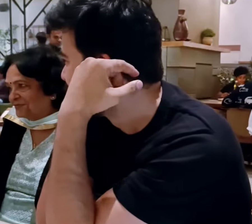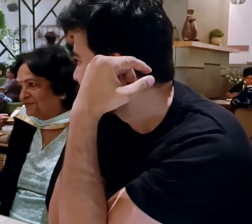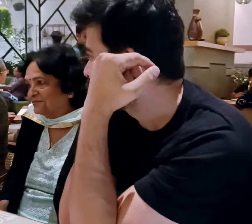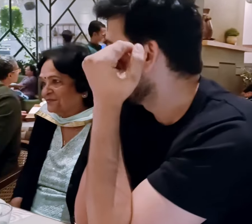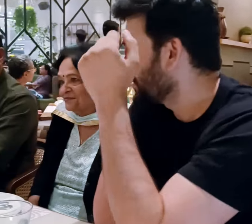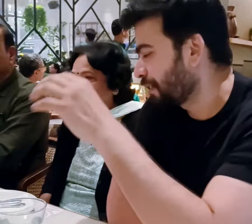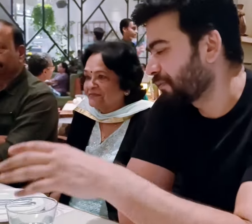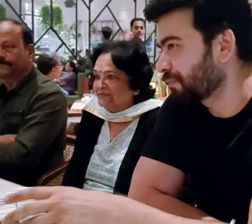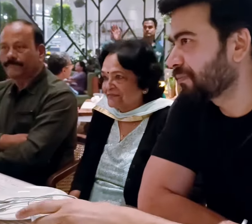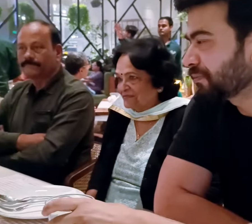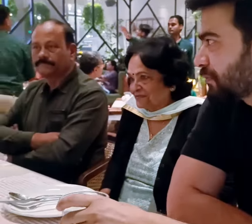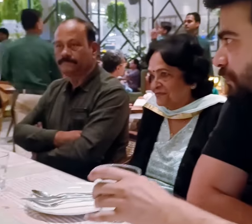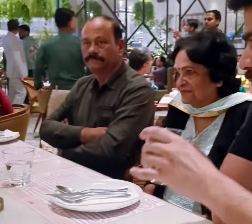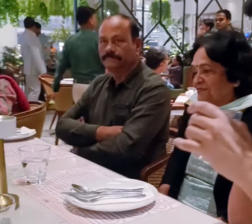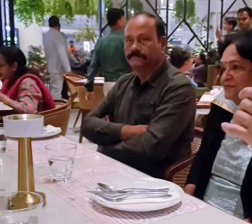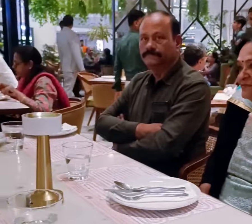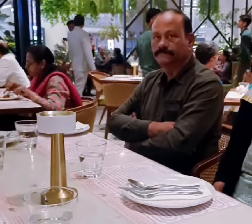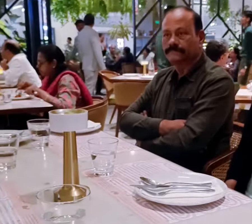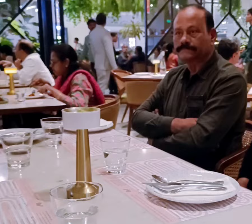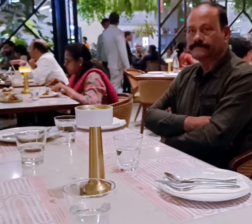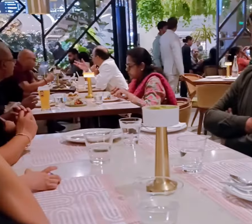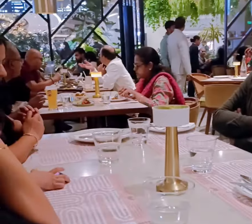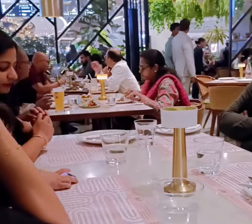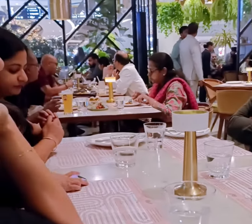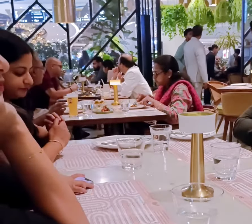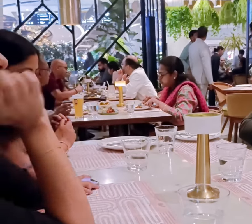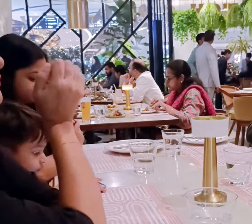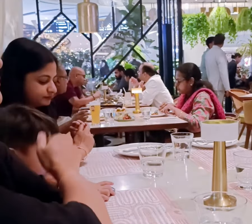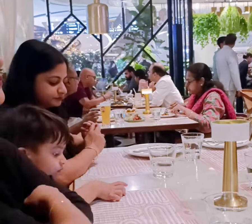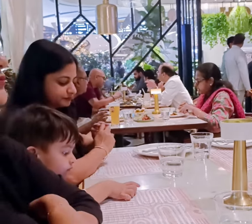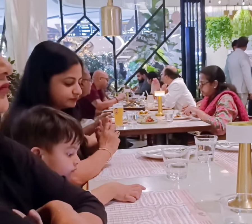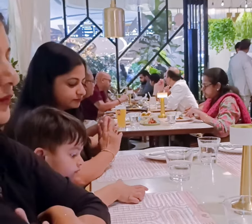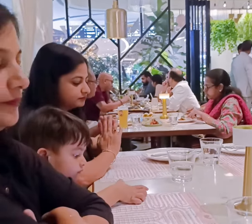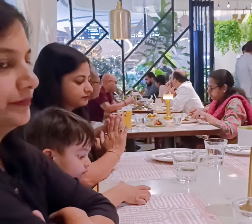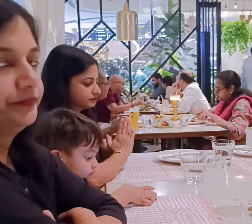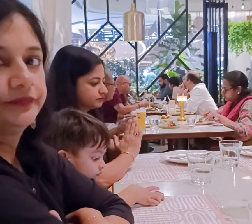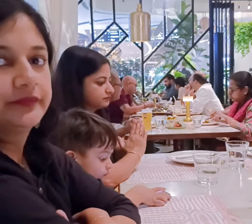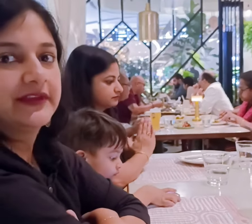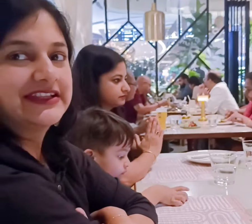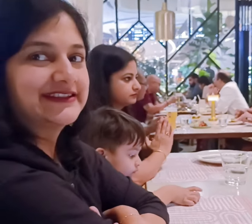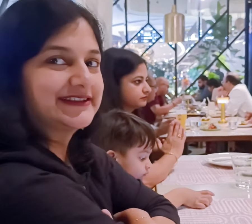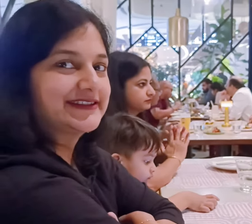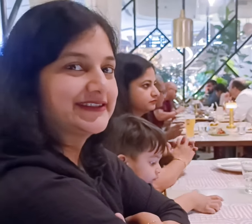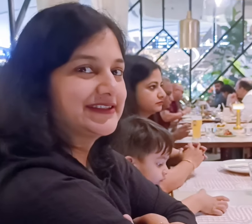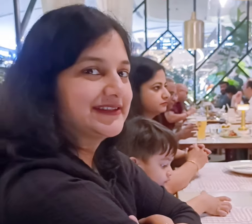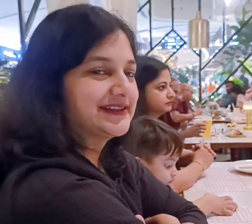তাত গৈ মানুহে খুব ভাল পায়। টেবুলখনত যে এই পাৰি থৈছে মেটৰ দৰে, এইখন হৈছে মেনু কাৰ্ড হয় আৰু